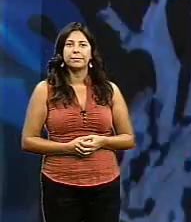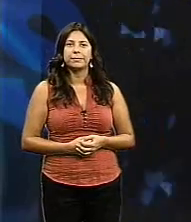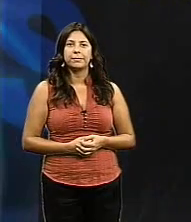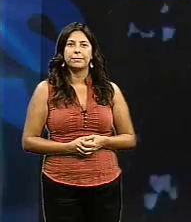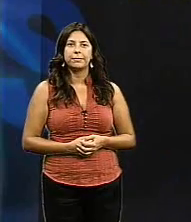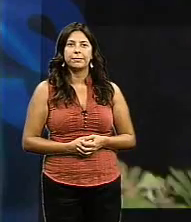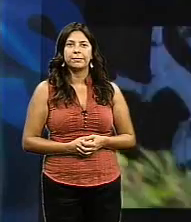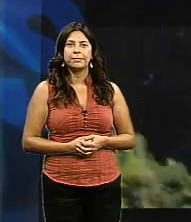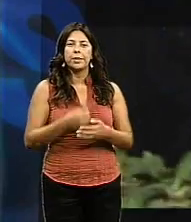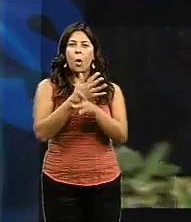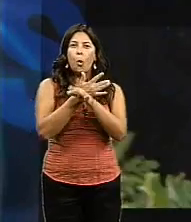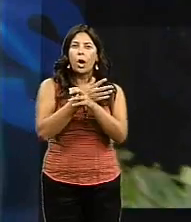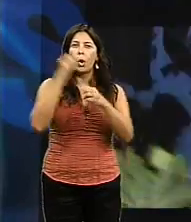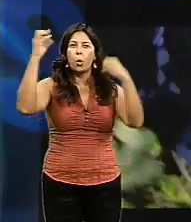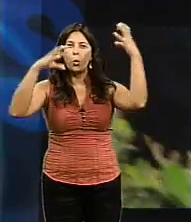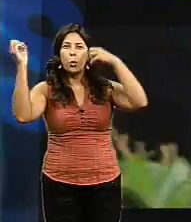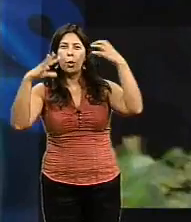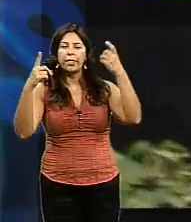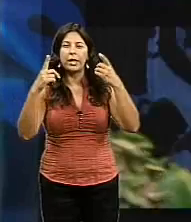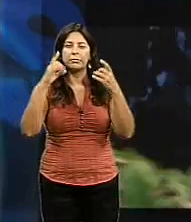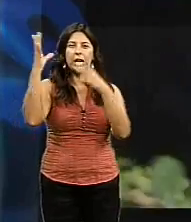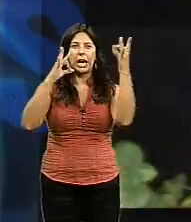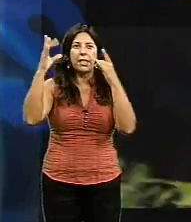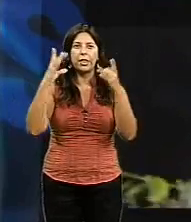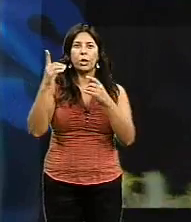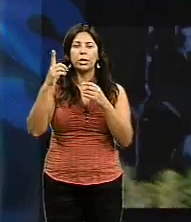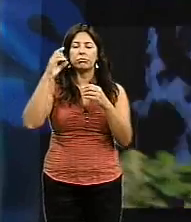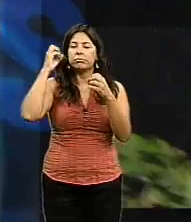Juego de luces y creaciones virtuales que dejaron boquiabierto a más de uno.